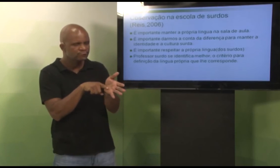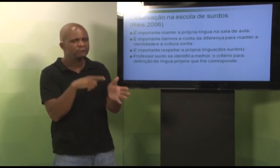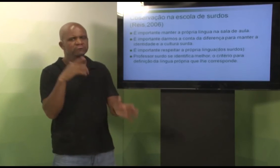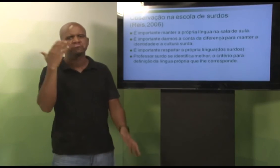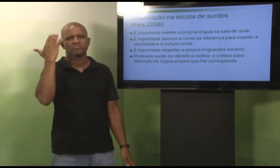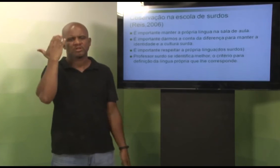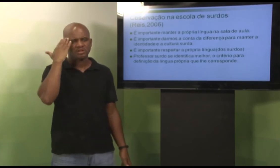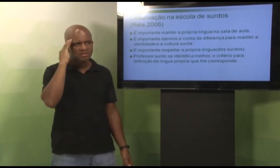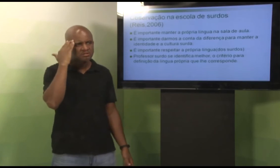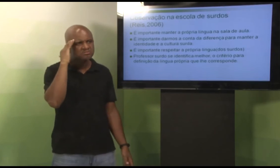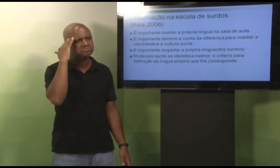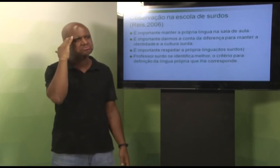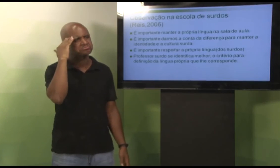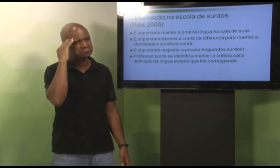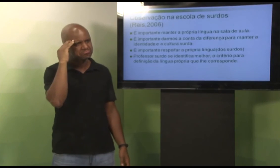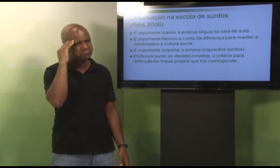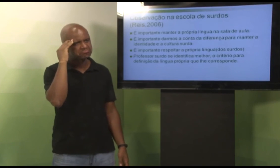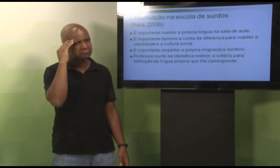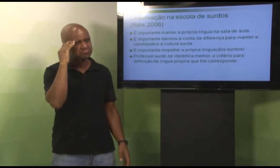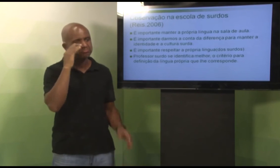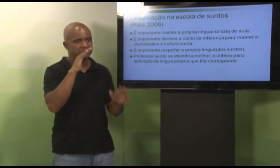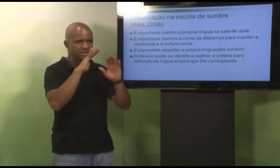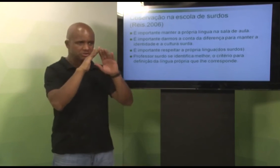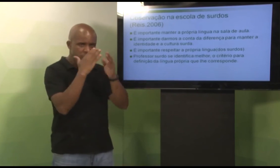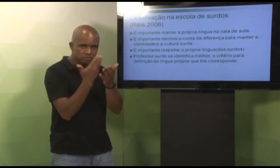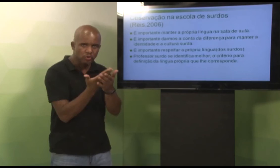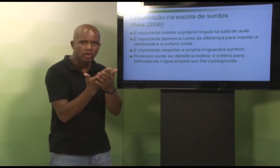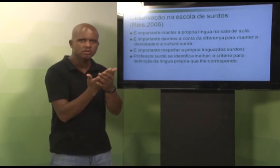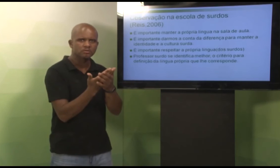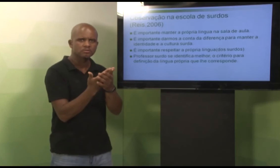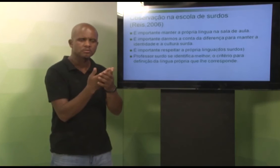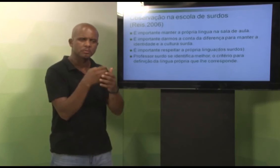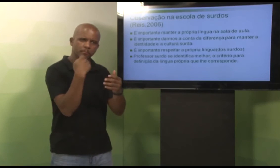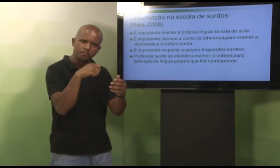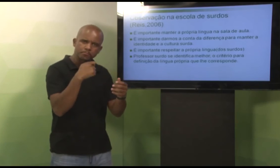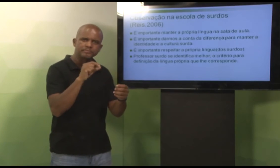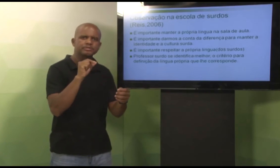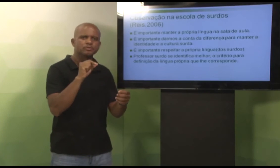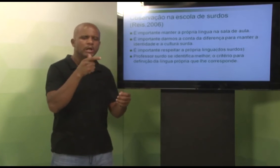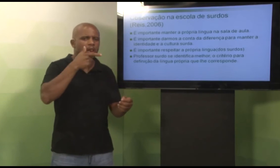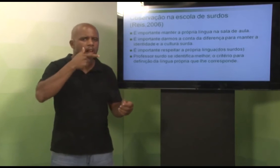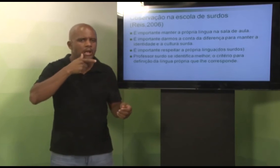posturas. Então, Flaviane, em suas pesquisas,